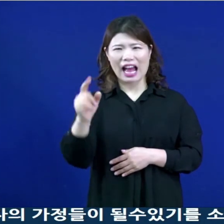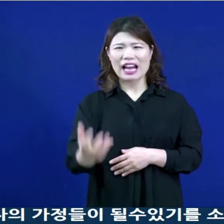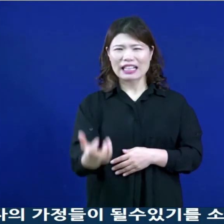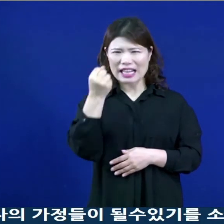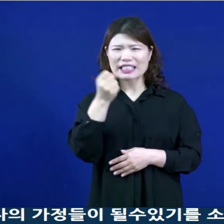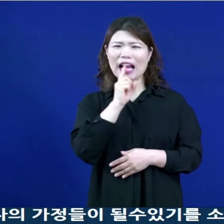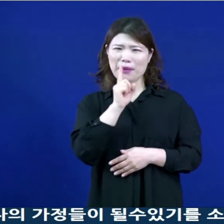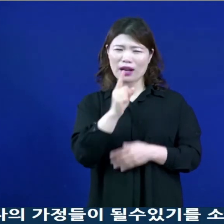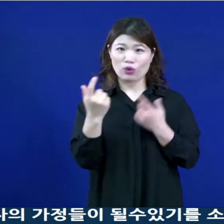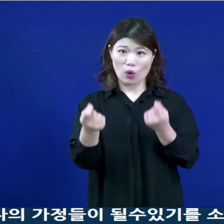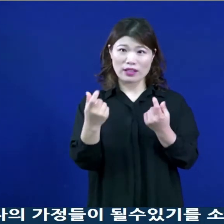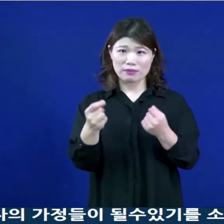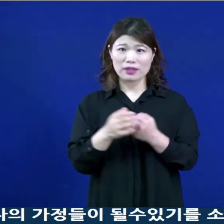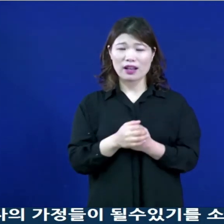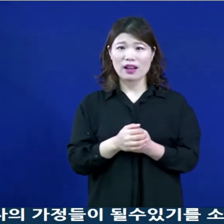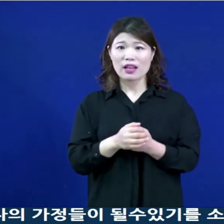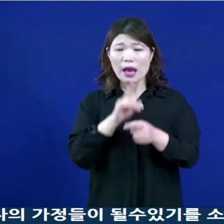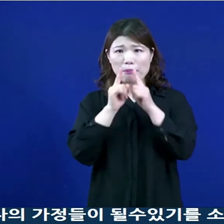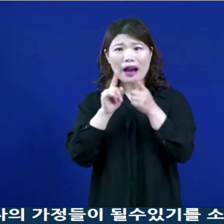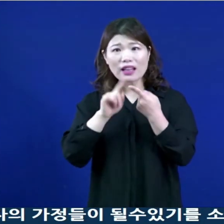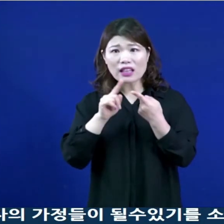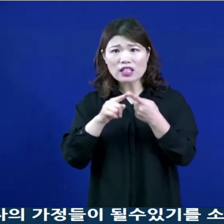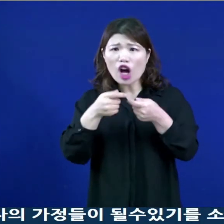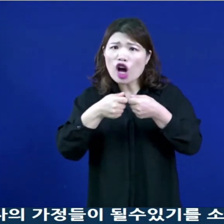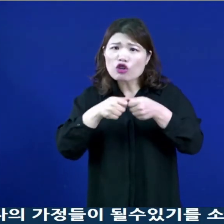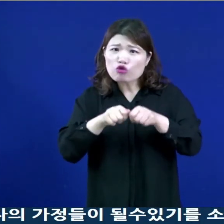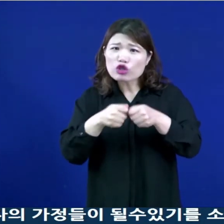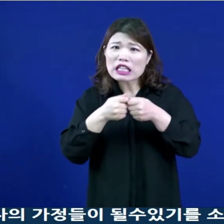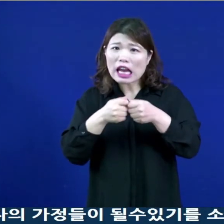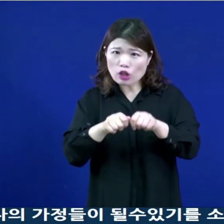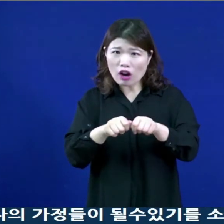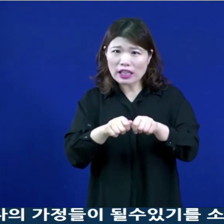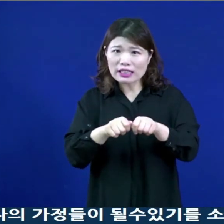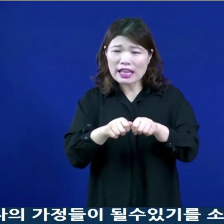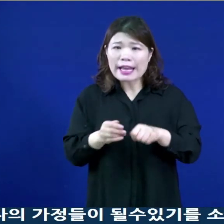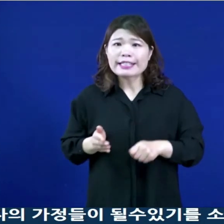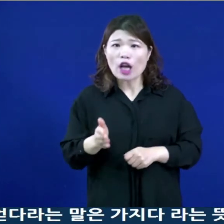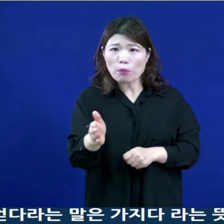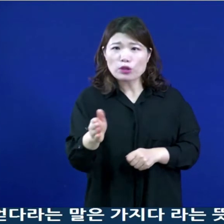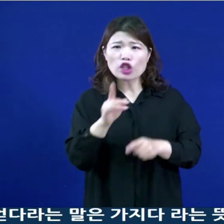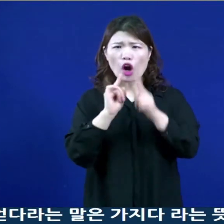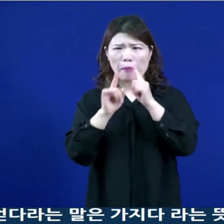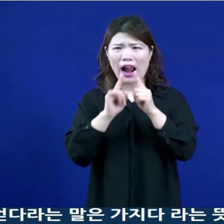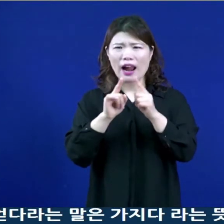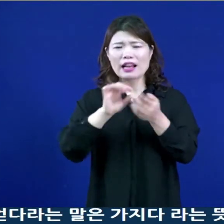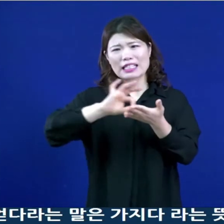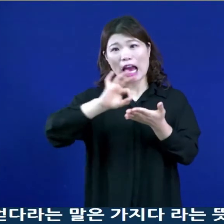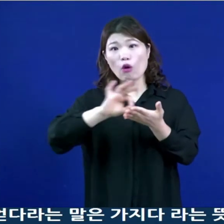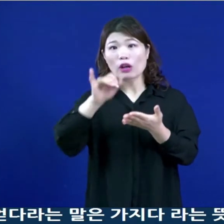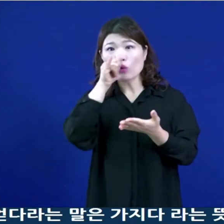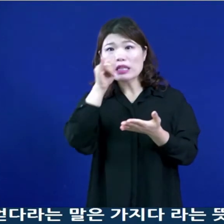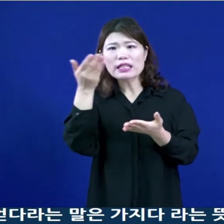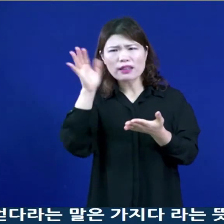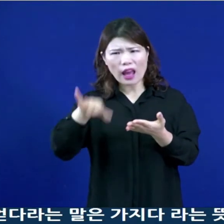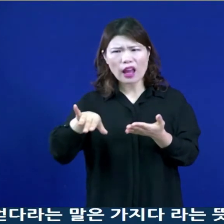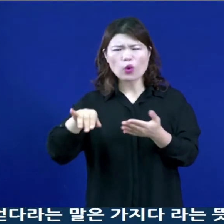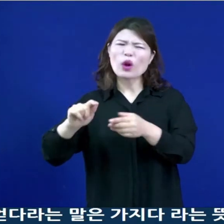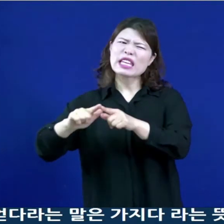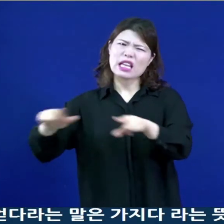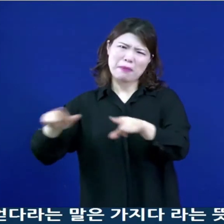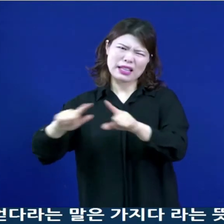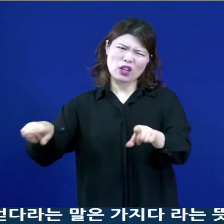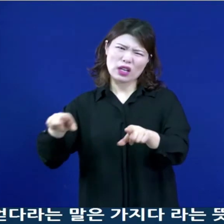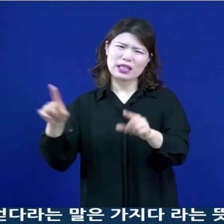때 구체적인 특별한 용어를 쓰는, 전문적 용어를 쓰는 자리가 있고요, 일반적인 용어를 쓰는 자리가